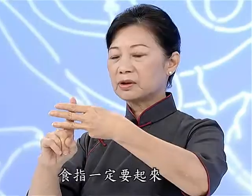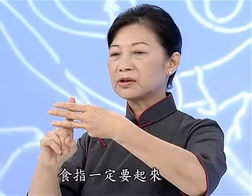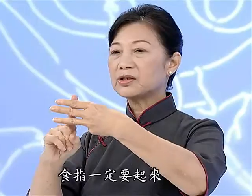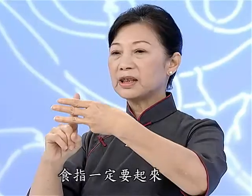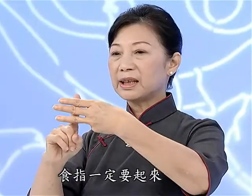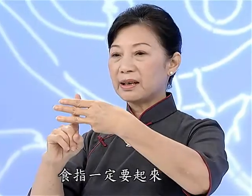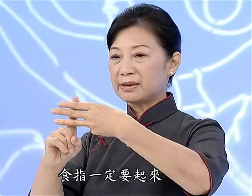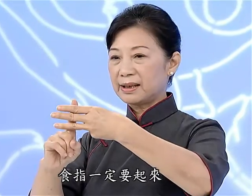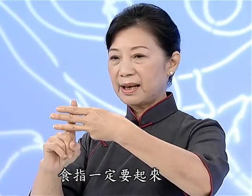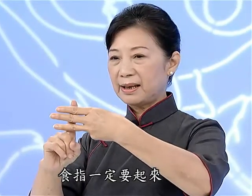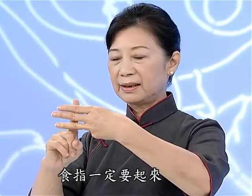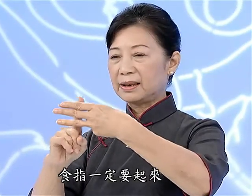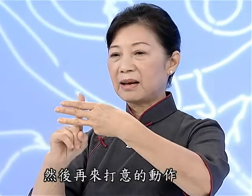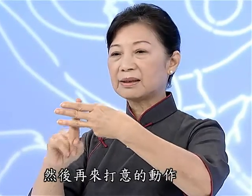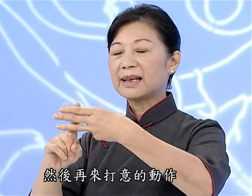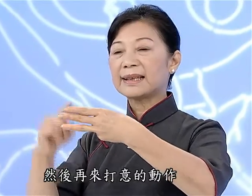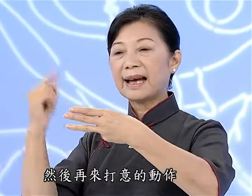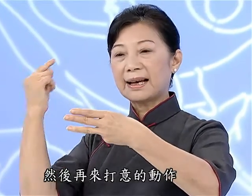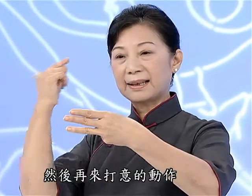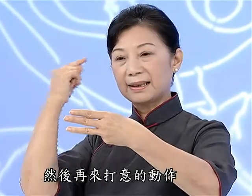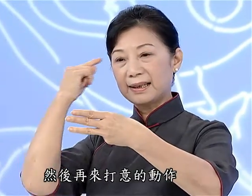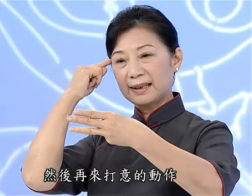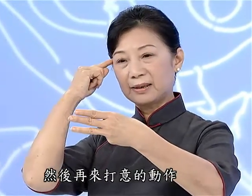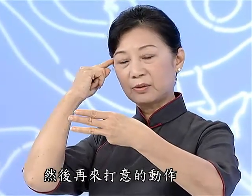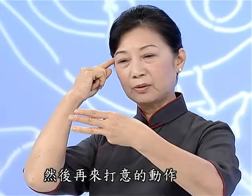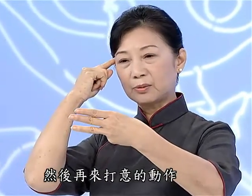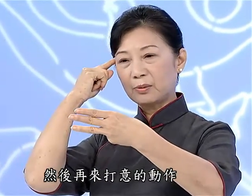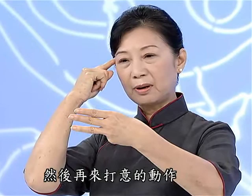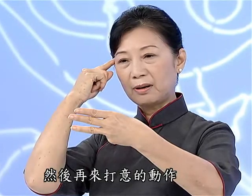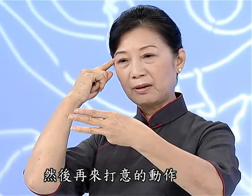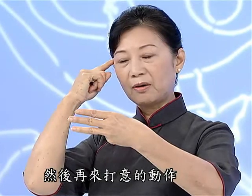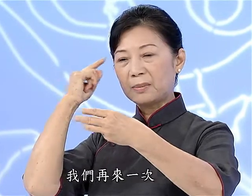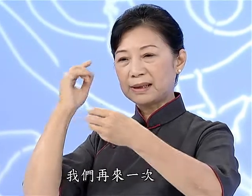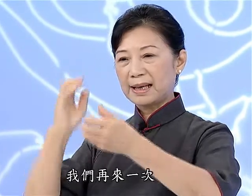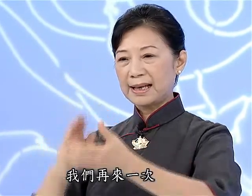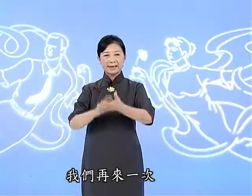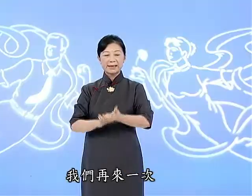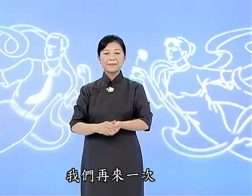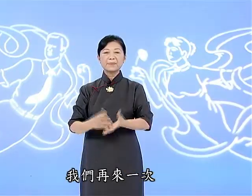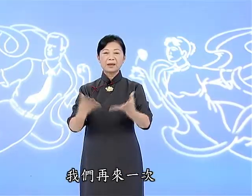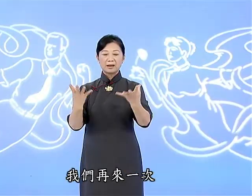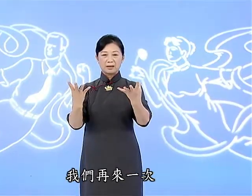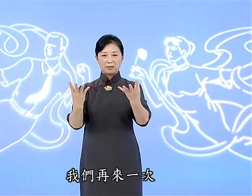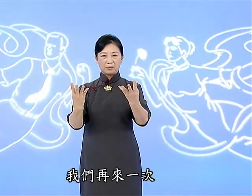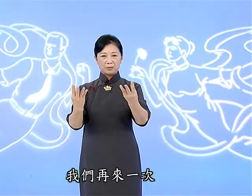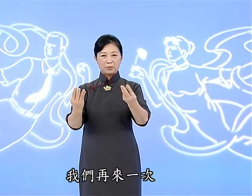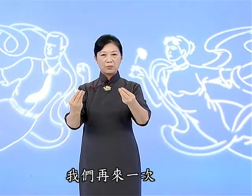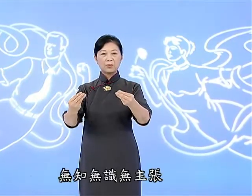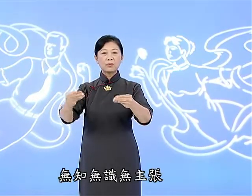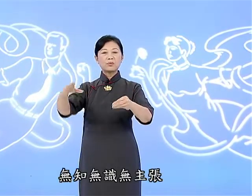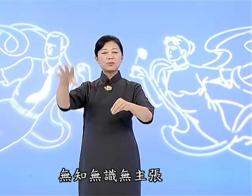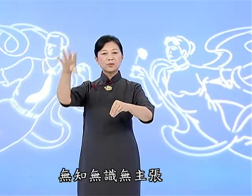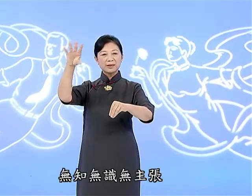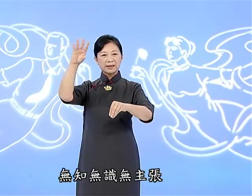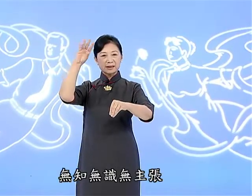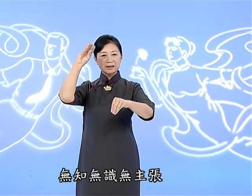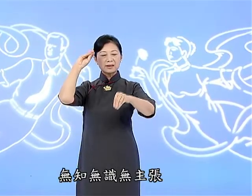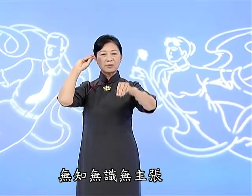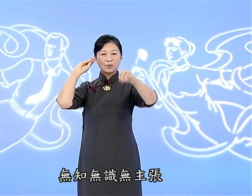食指一定要起来，然后再来打意的动作哦。我们再来一次：无知、